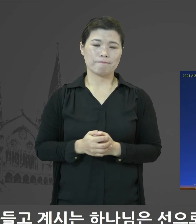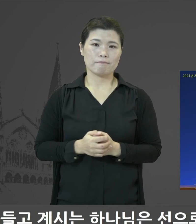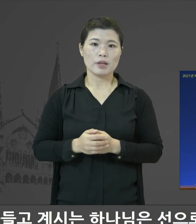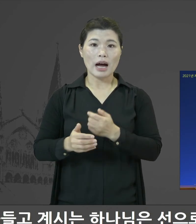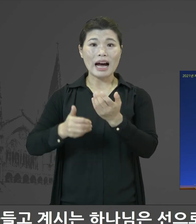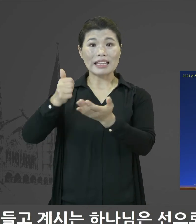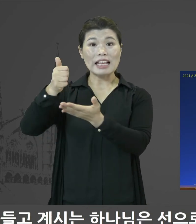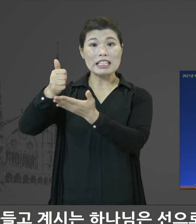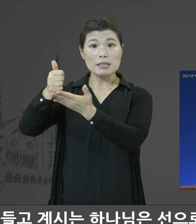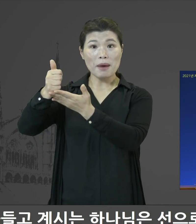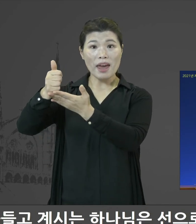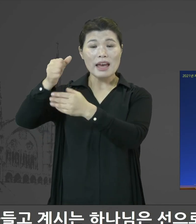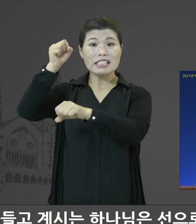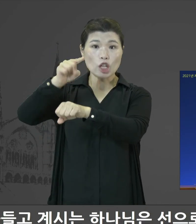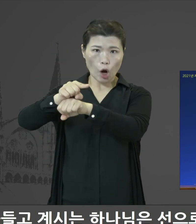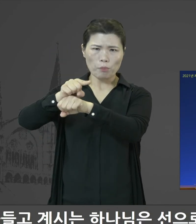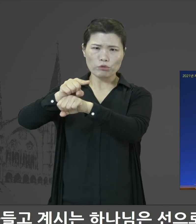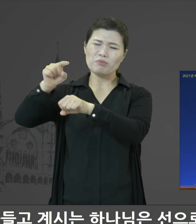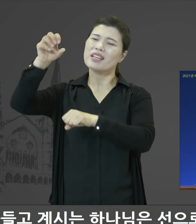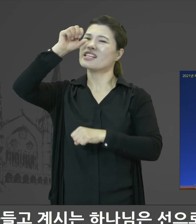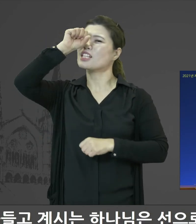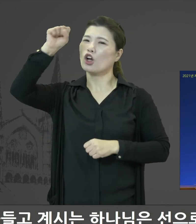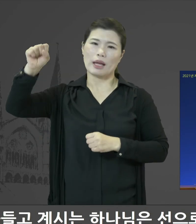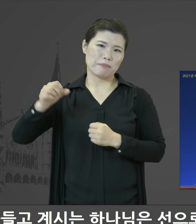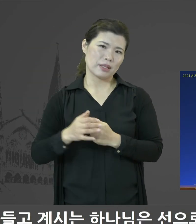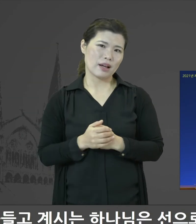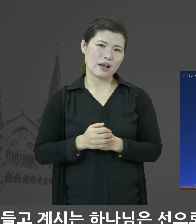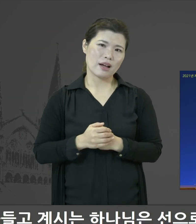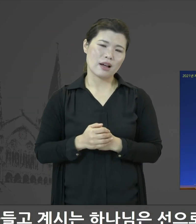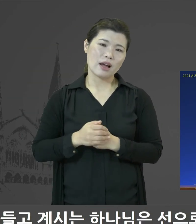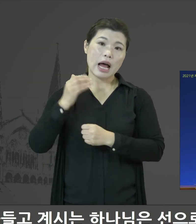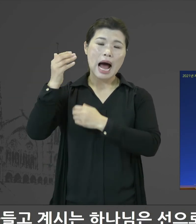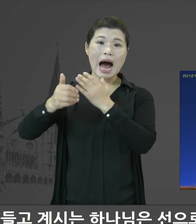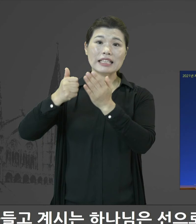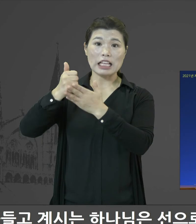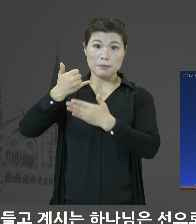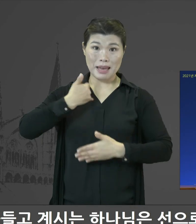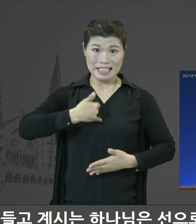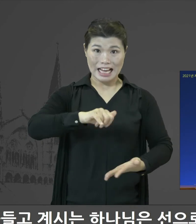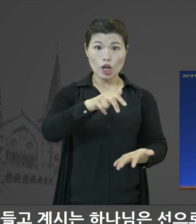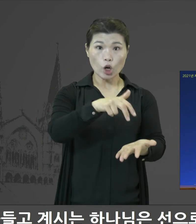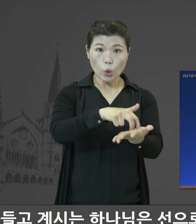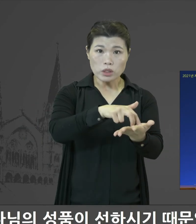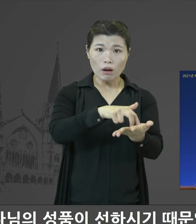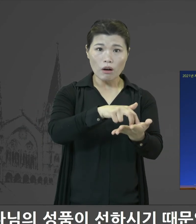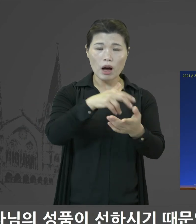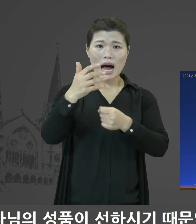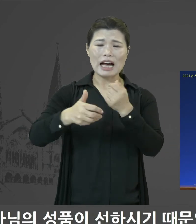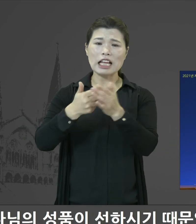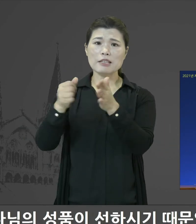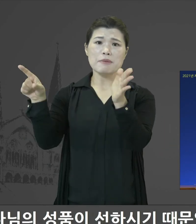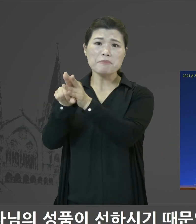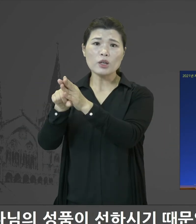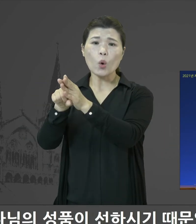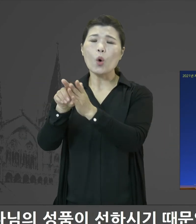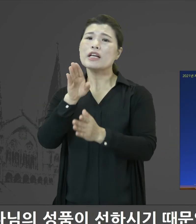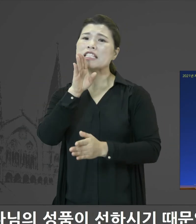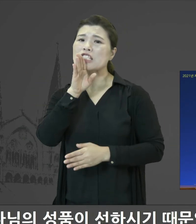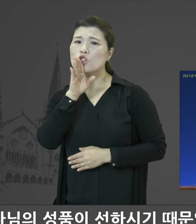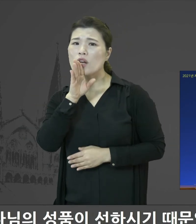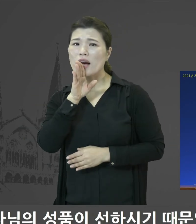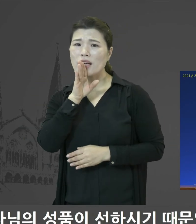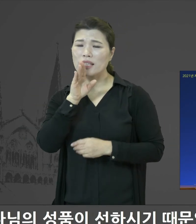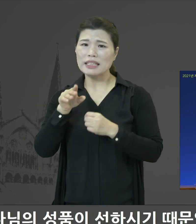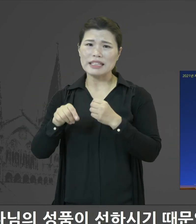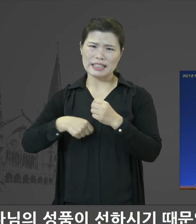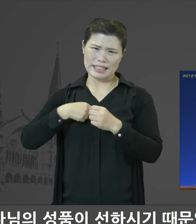하나님의 성품이 선하시기 때문에 그렇습니다. 우리가 하나님의 자녀로서 하나님을 믿고 신뢰하며 살아가기 때문에 하나님의